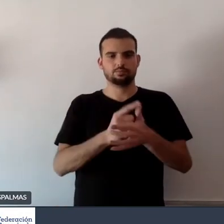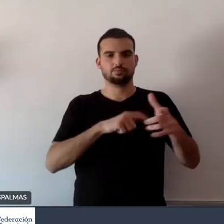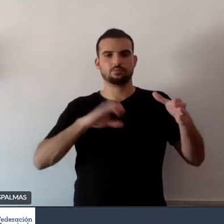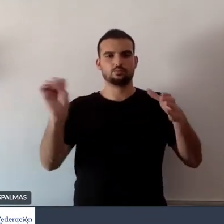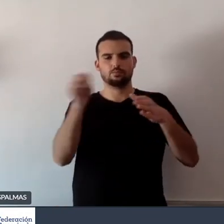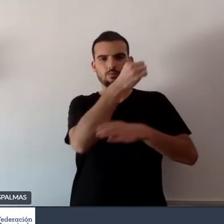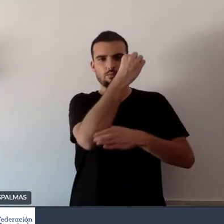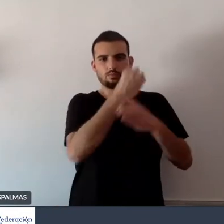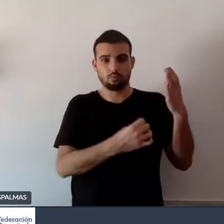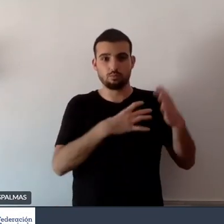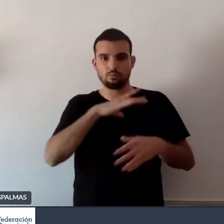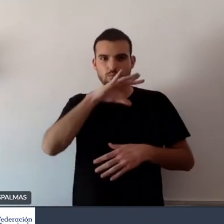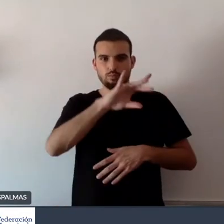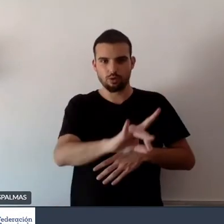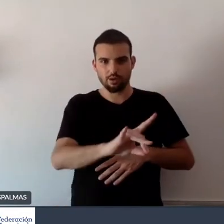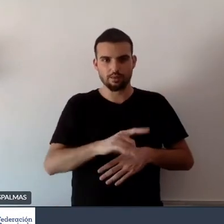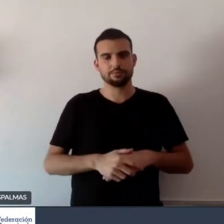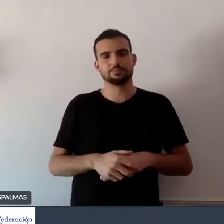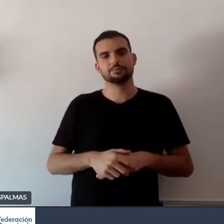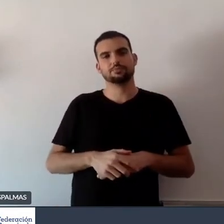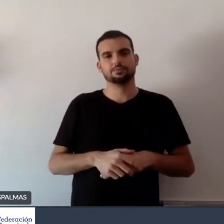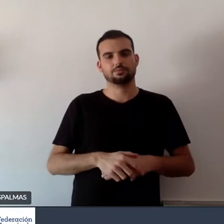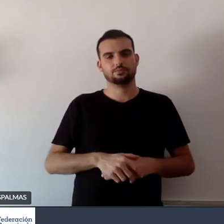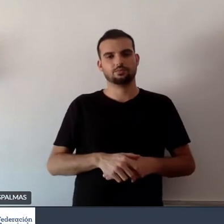paran y sacan el extrapass.